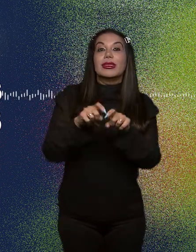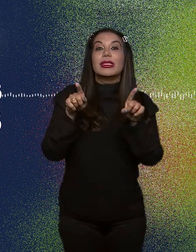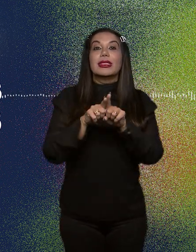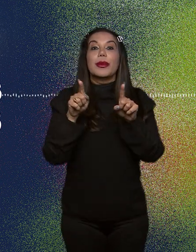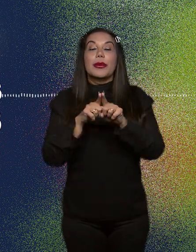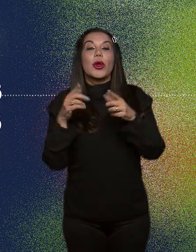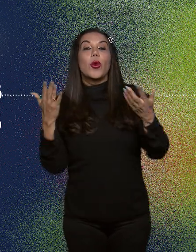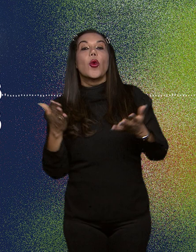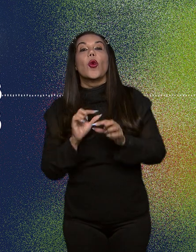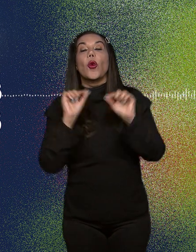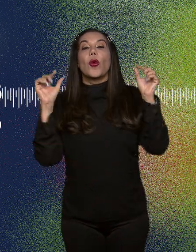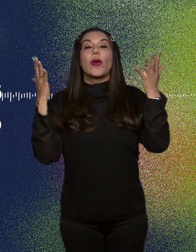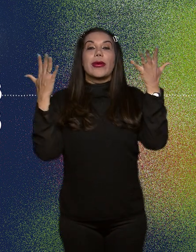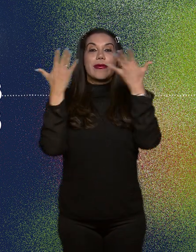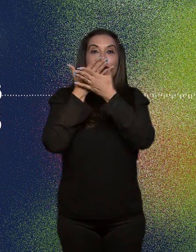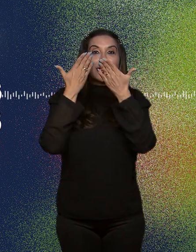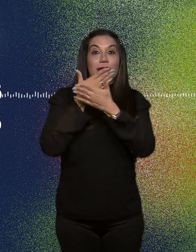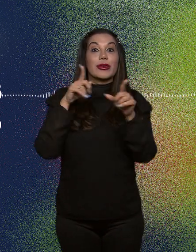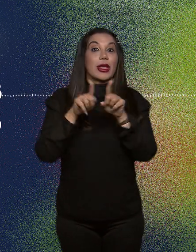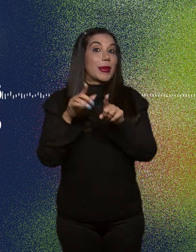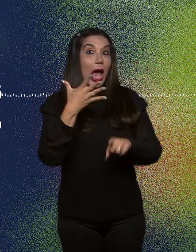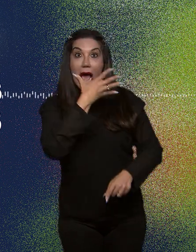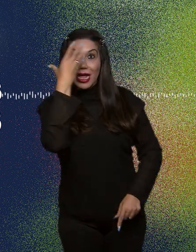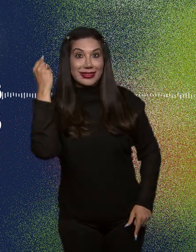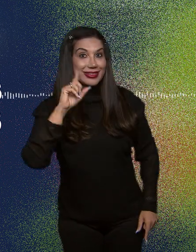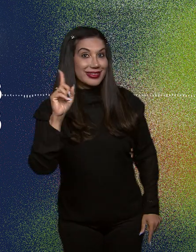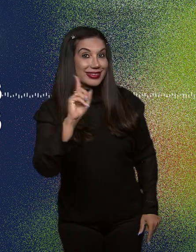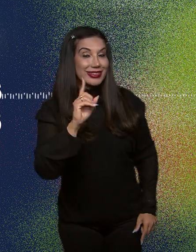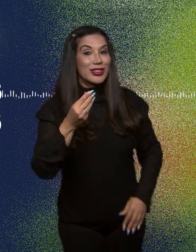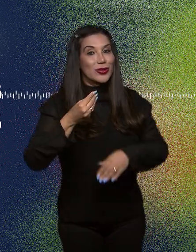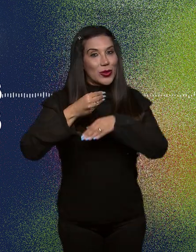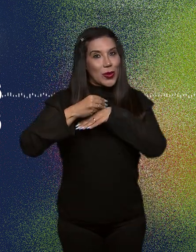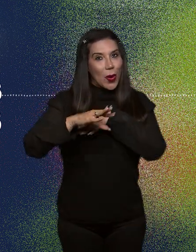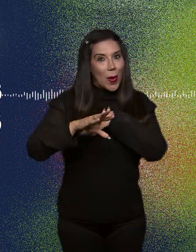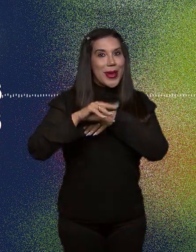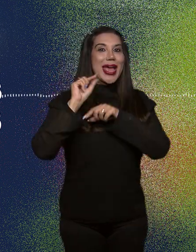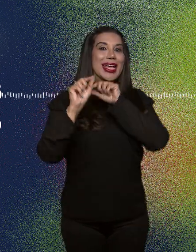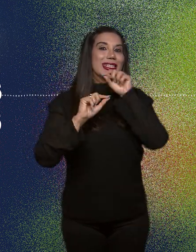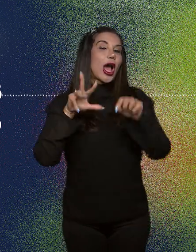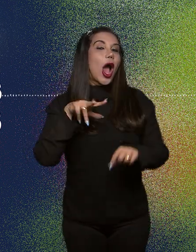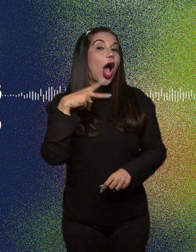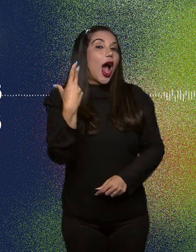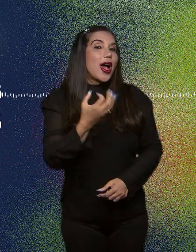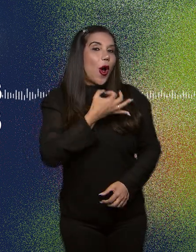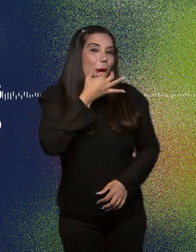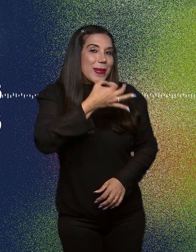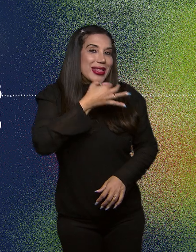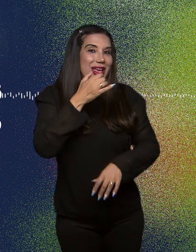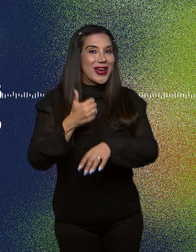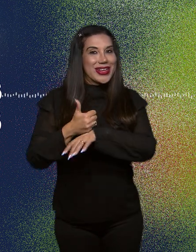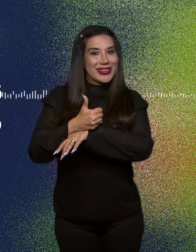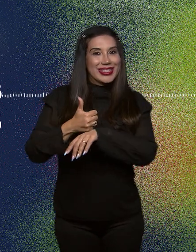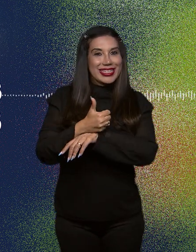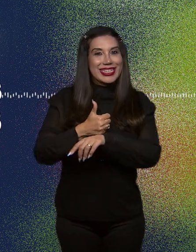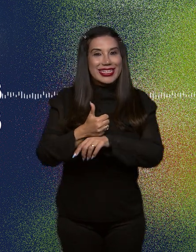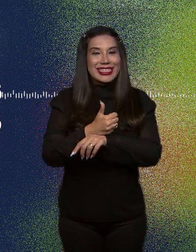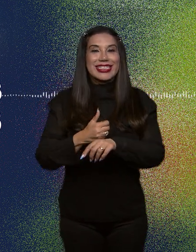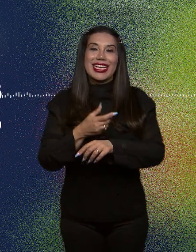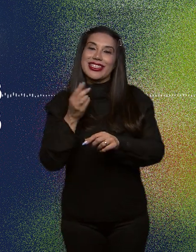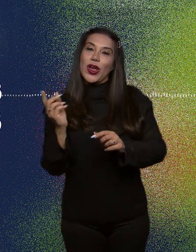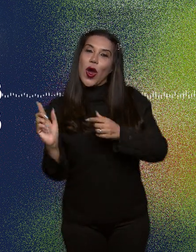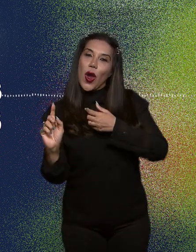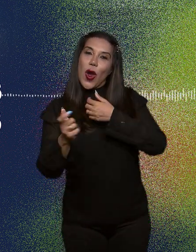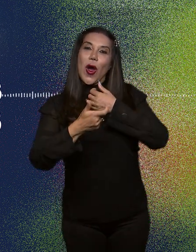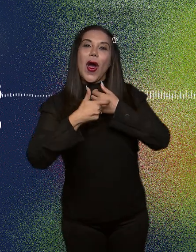Grandes Invisíveis. Ah, e não se esqueça de deixar um comentário sobre o que achou do episódio e dar umas estrelinhas